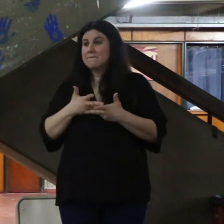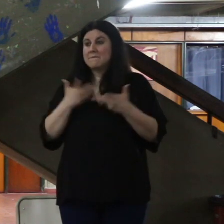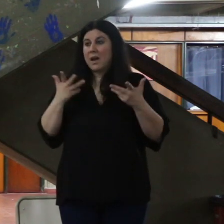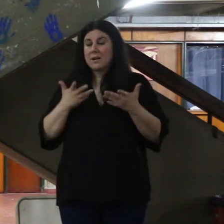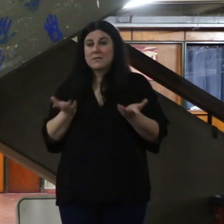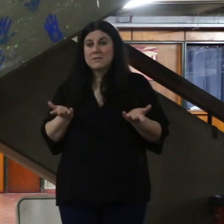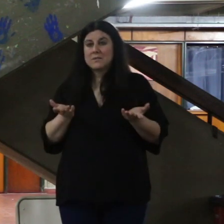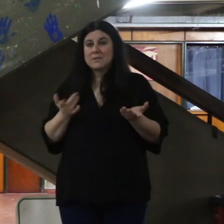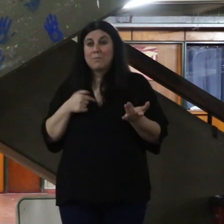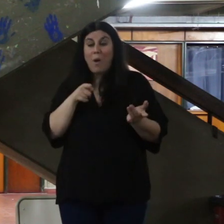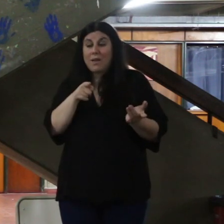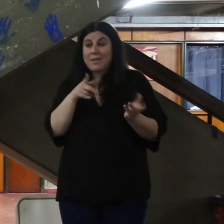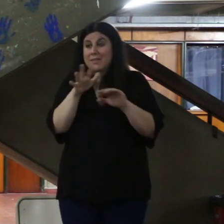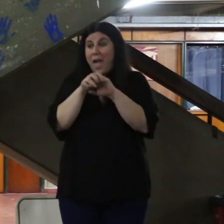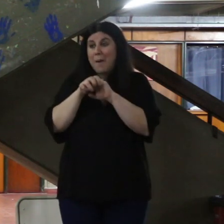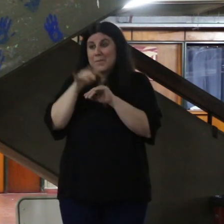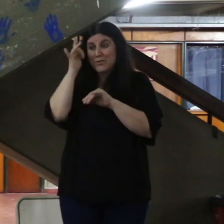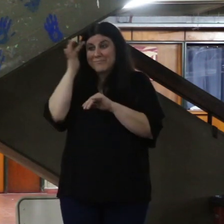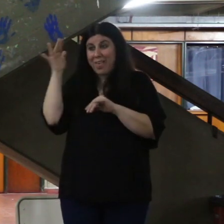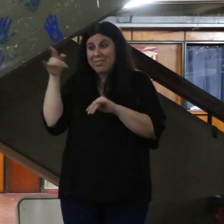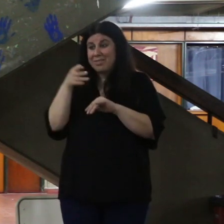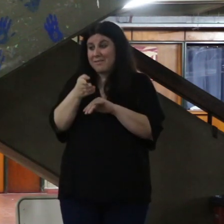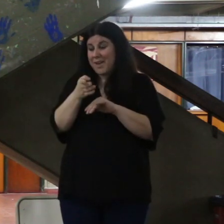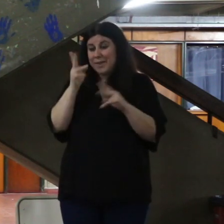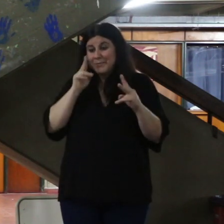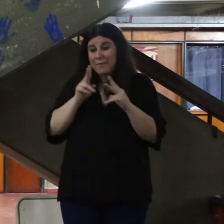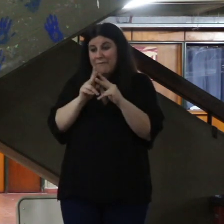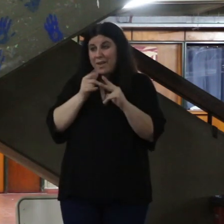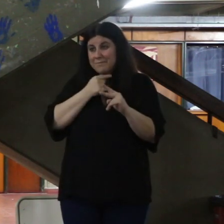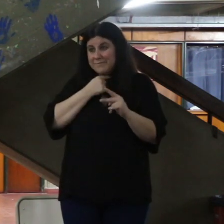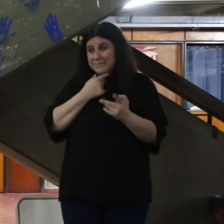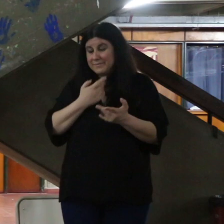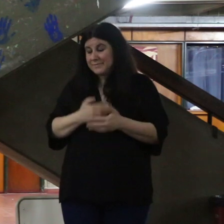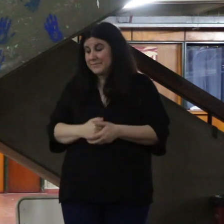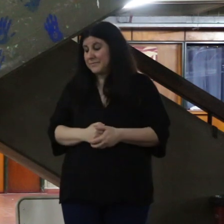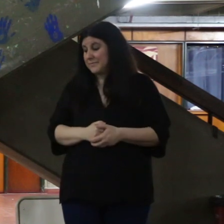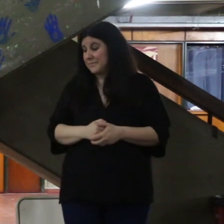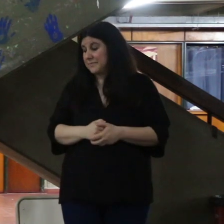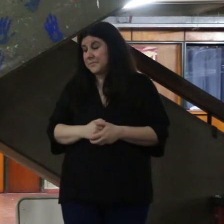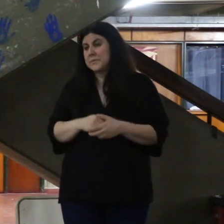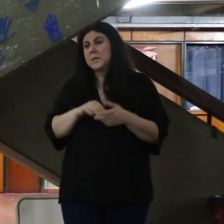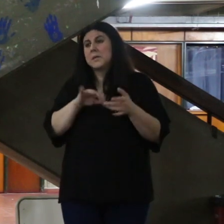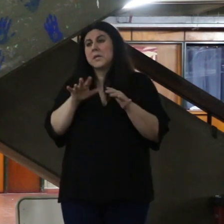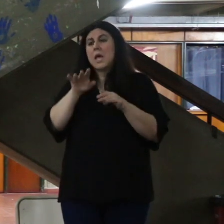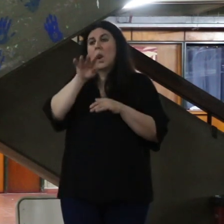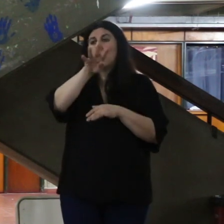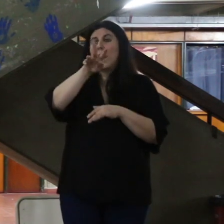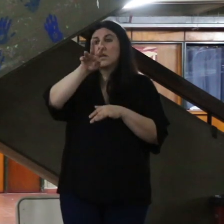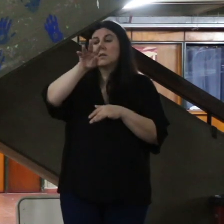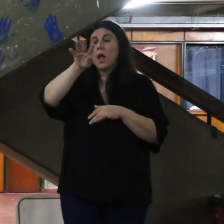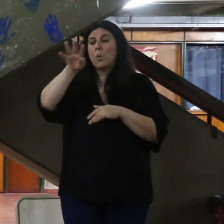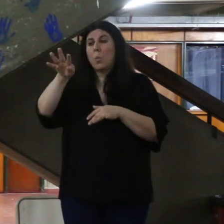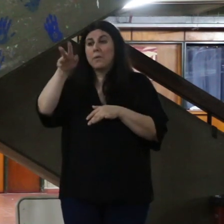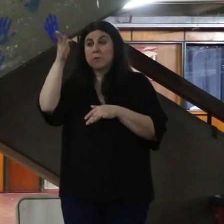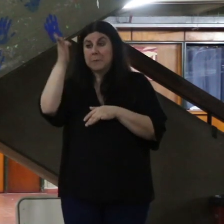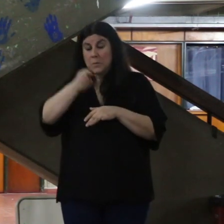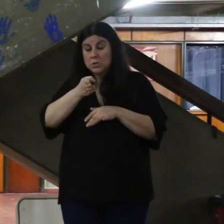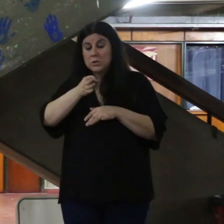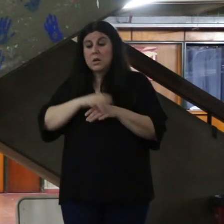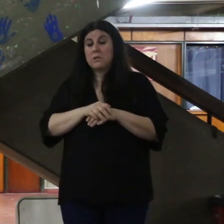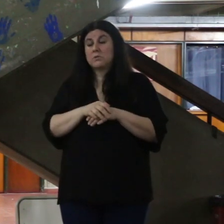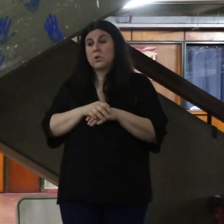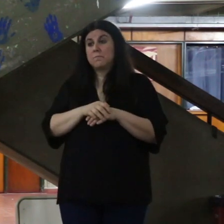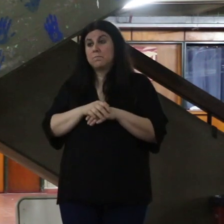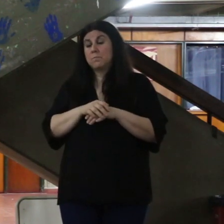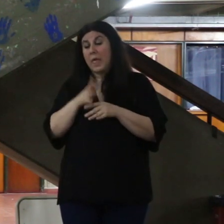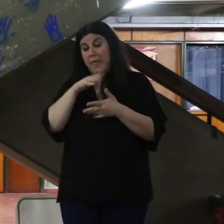Porque extrañan a sus amigos. Y el 44%, ¿sí?,